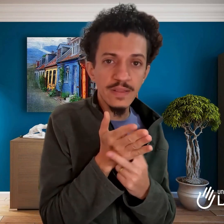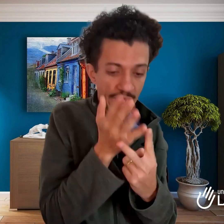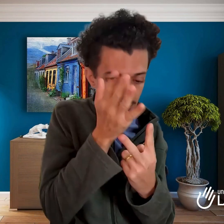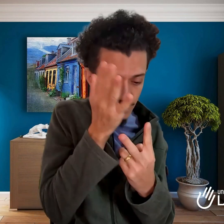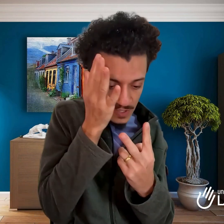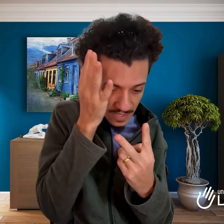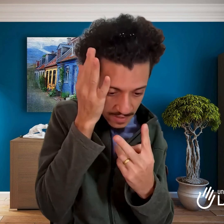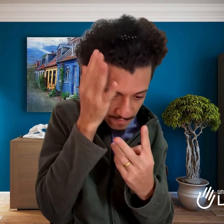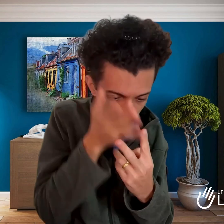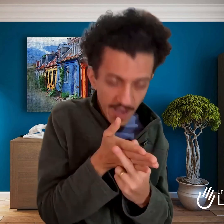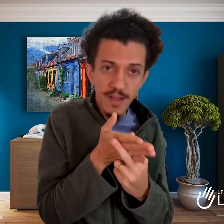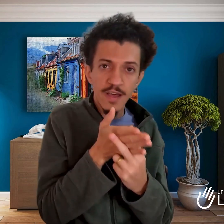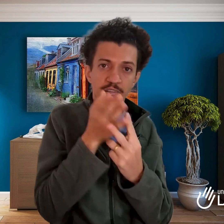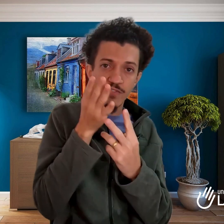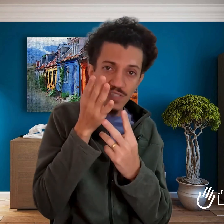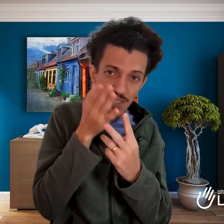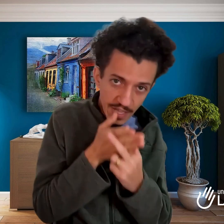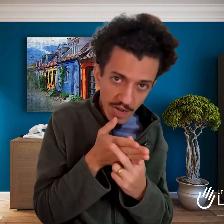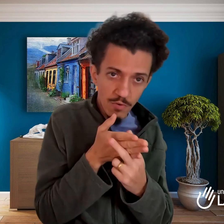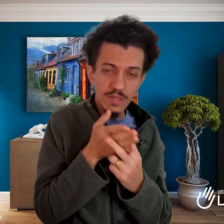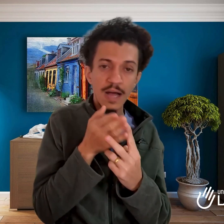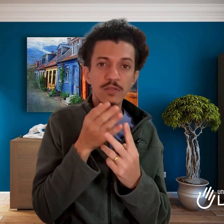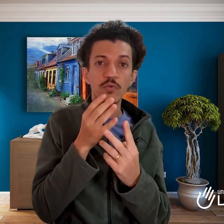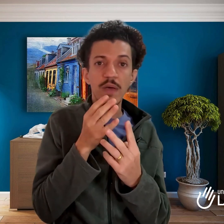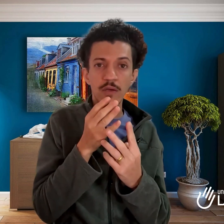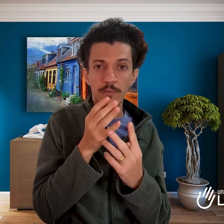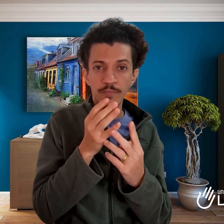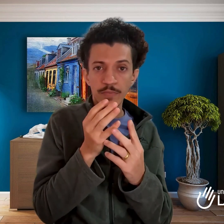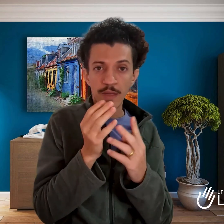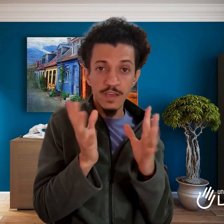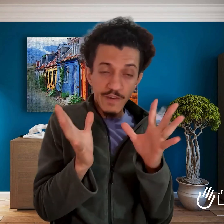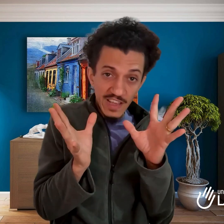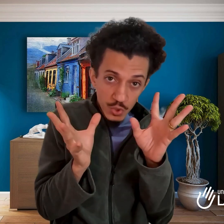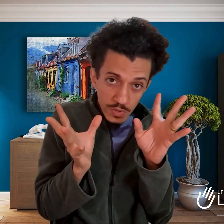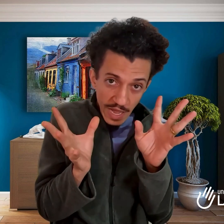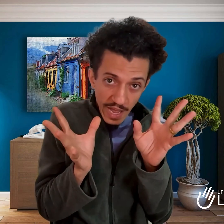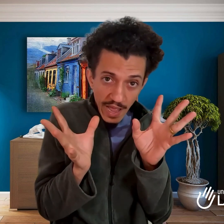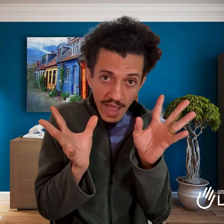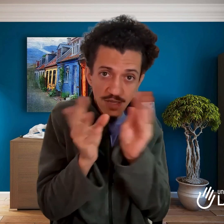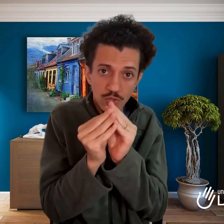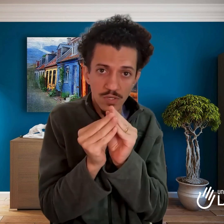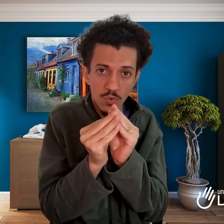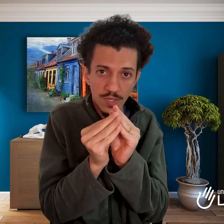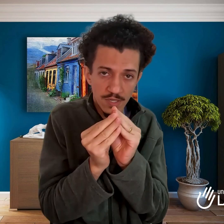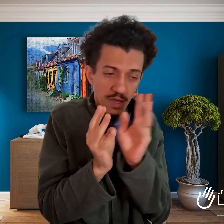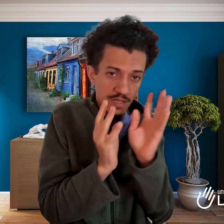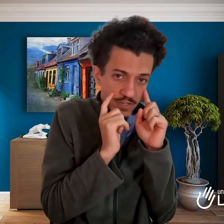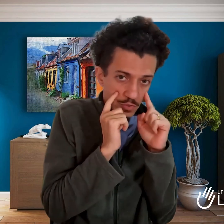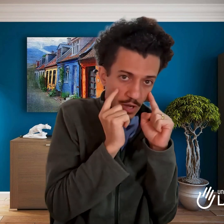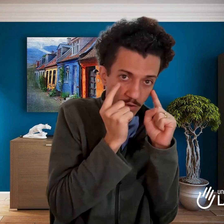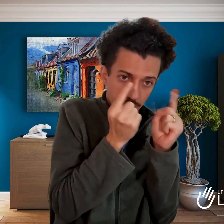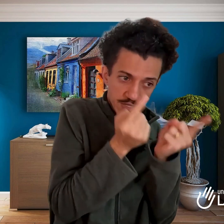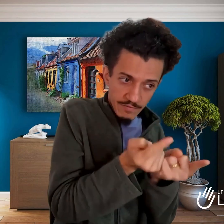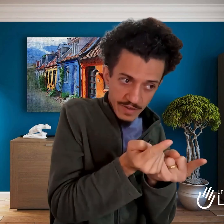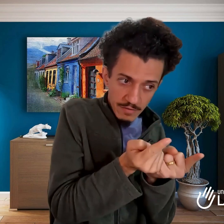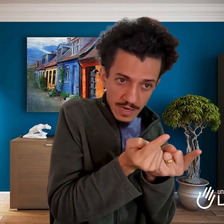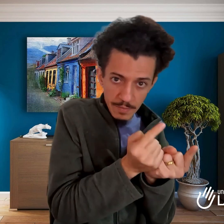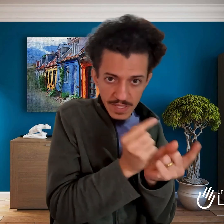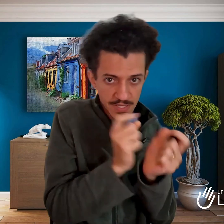fundamentais de você ver, de você ter contato no meio, que vai juntar essas duas coisas, que vai juntar o que você está vendo da Libras e